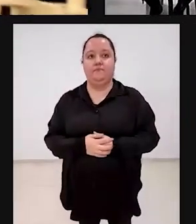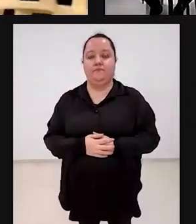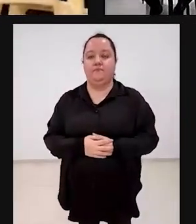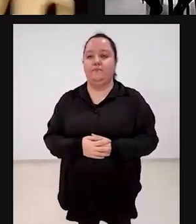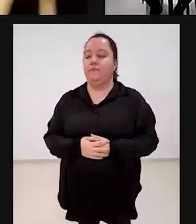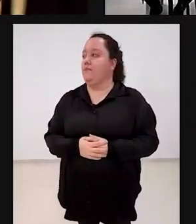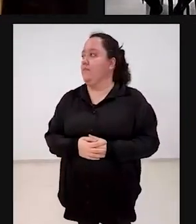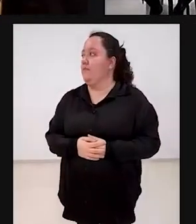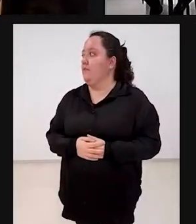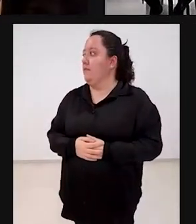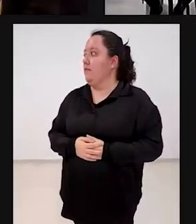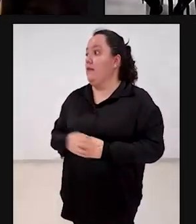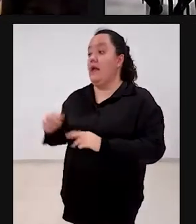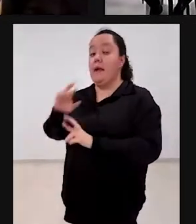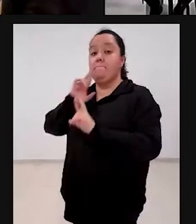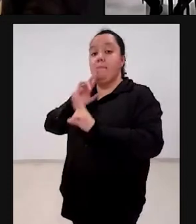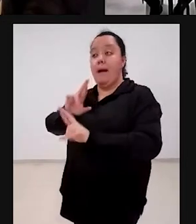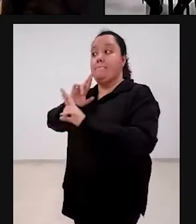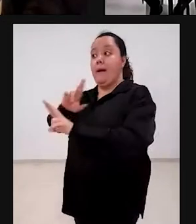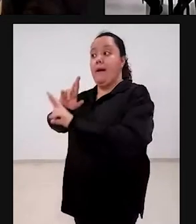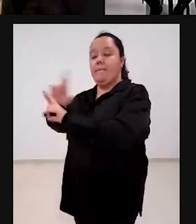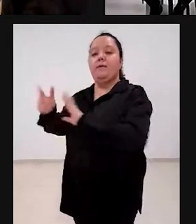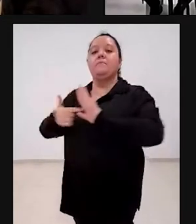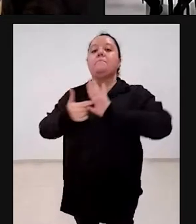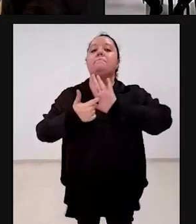y en el tema